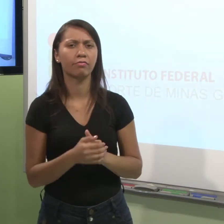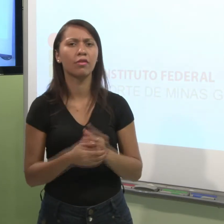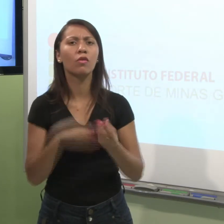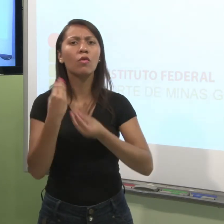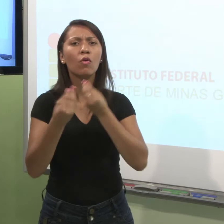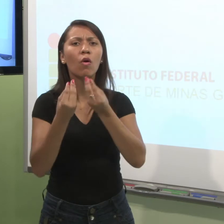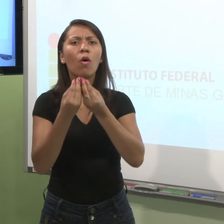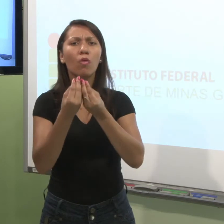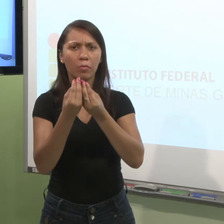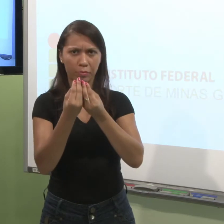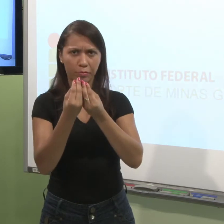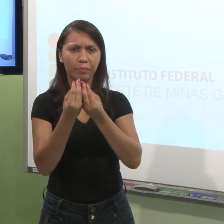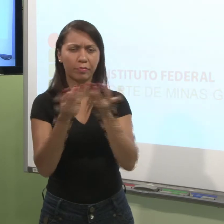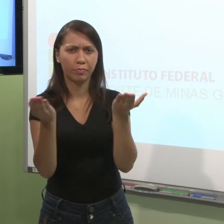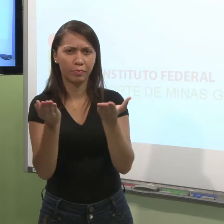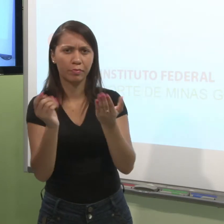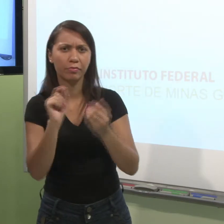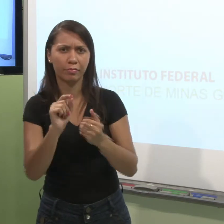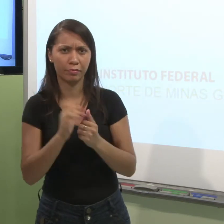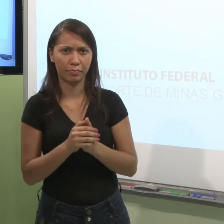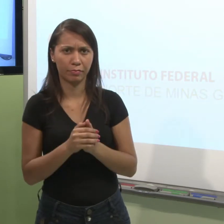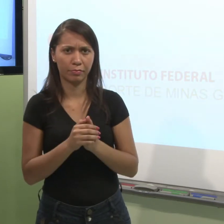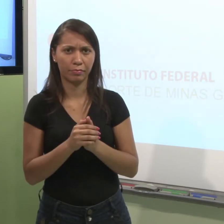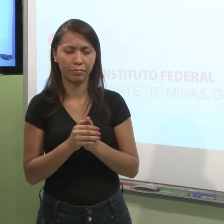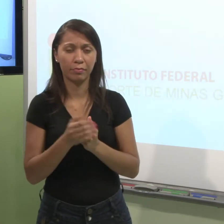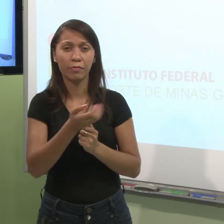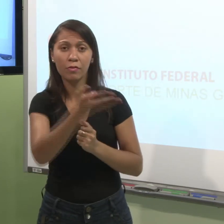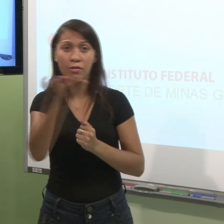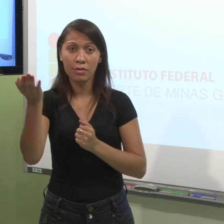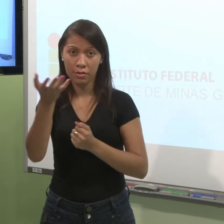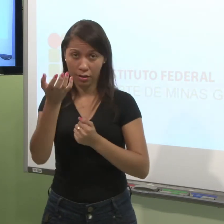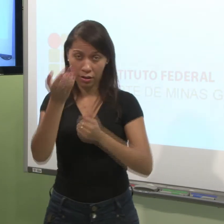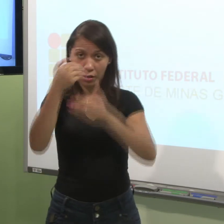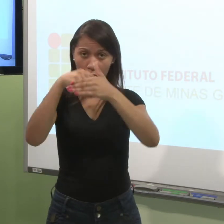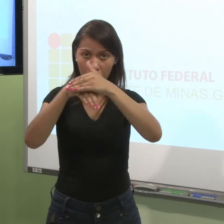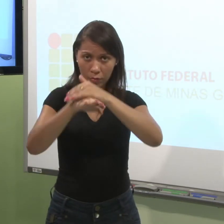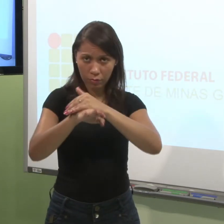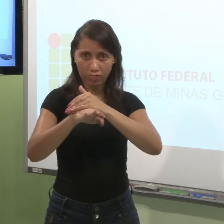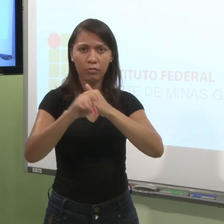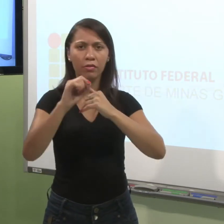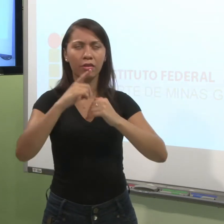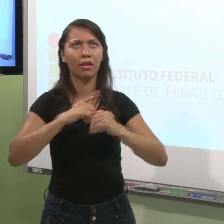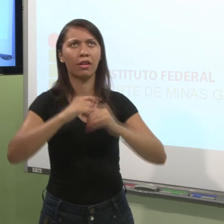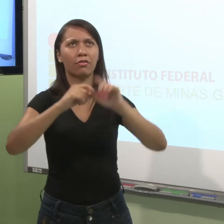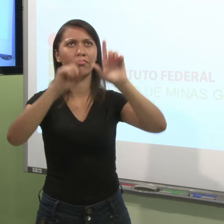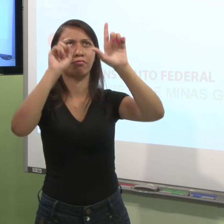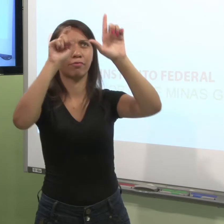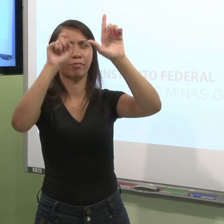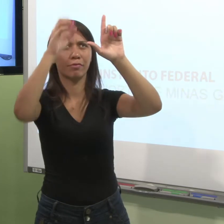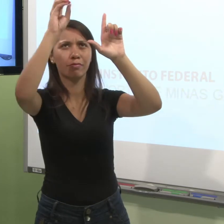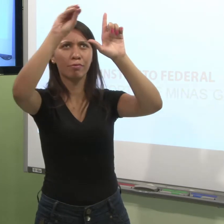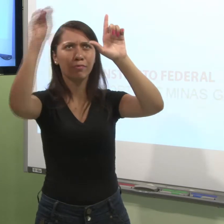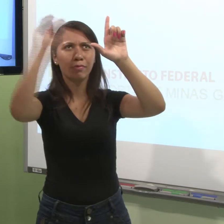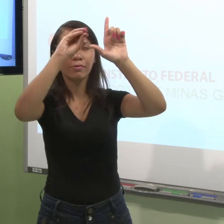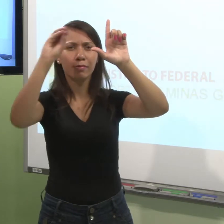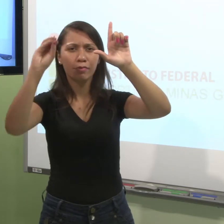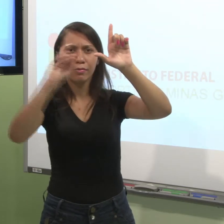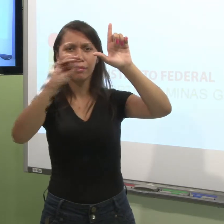uma planilha. Para salvar sua planilha, vocês devem acessar o menu Arquivo, que fica na barra de menus,